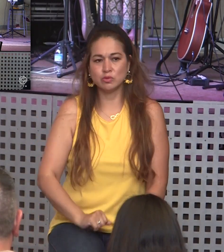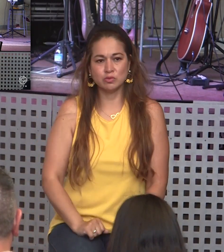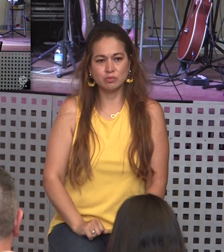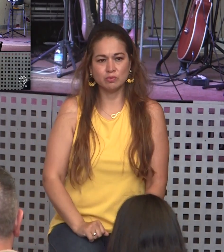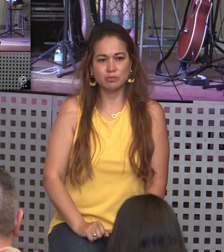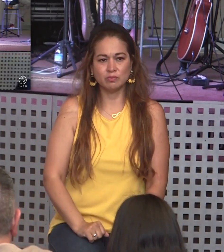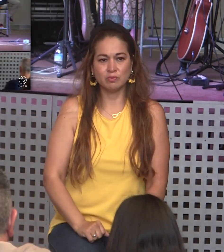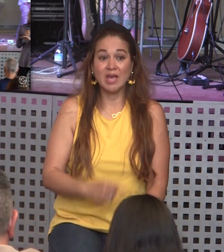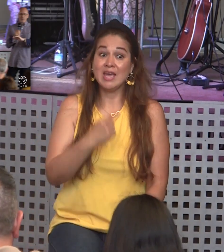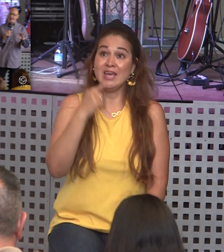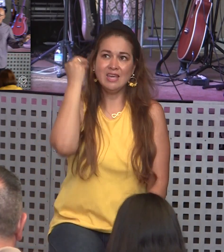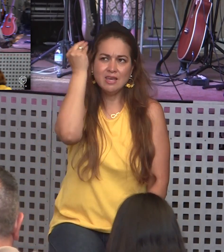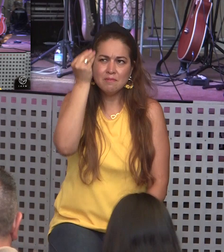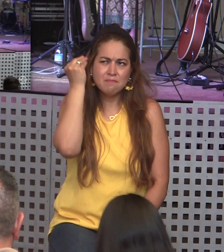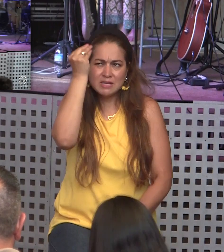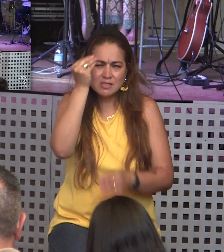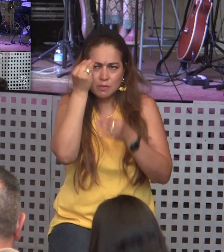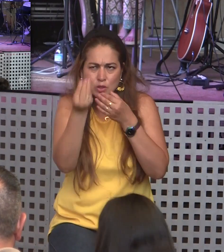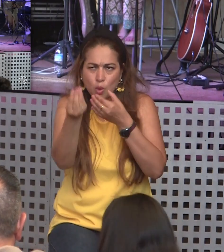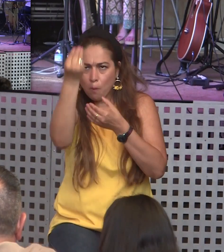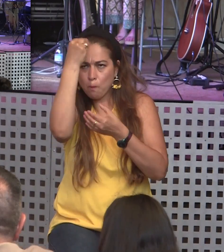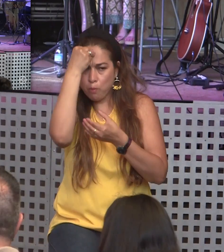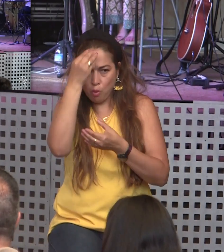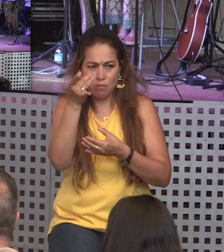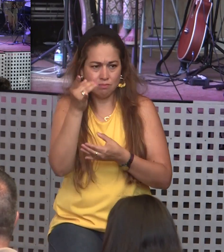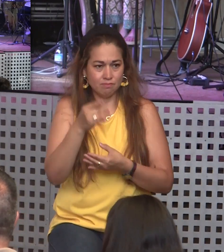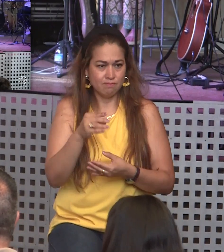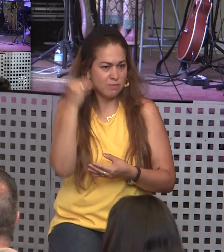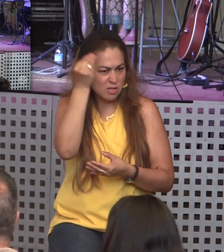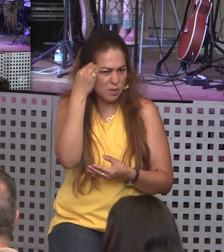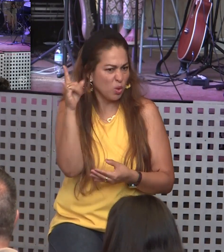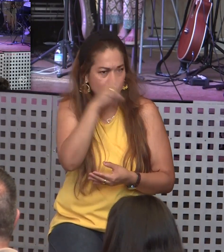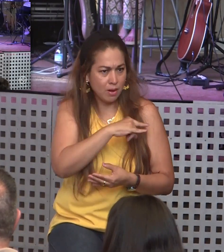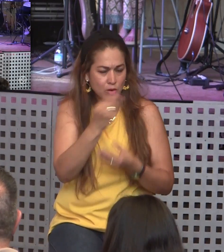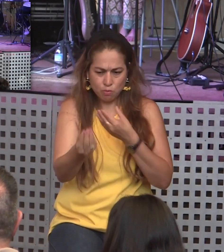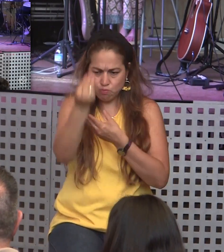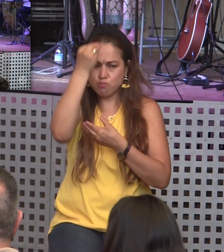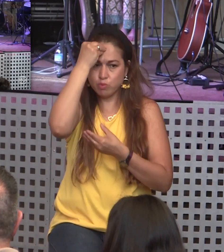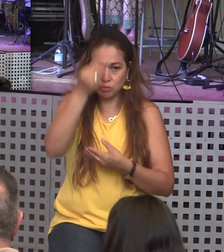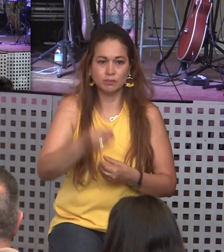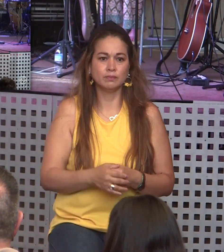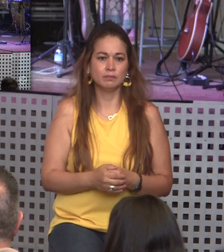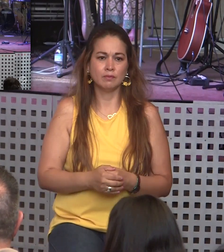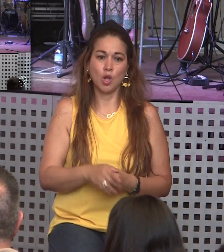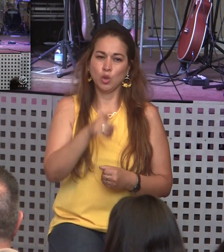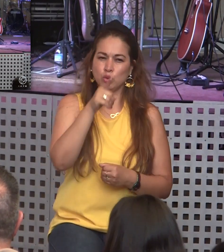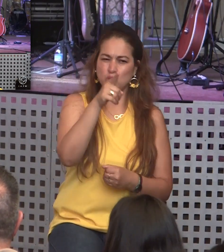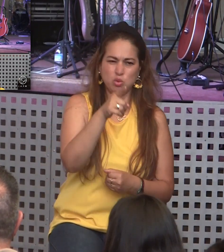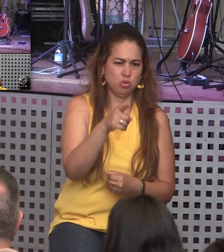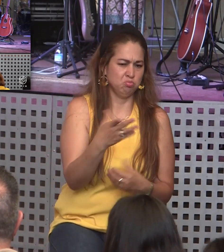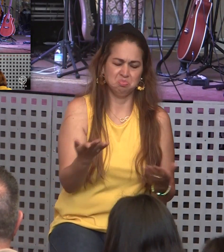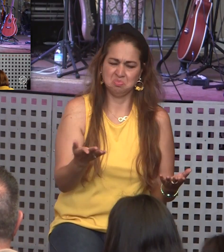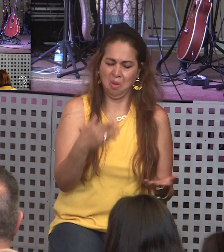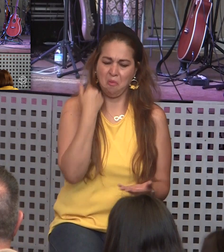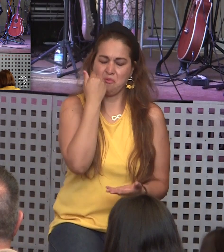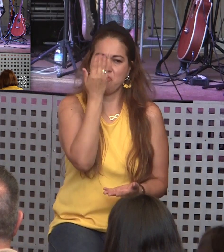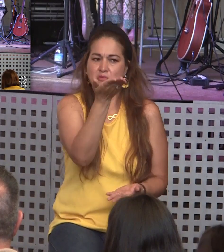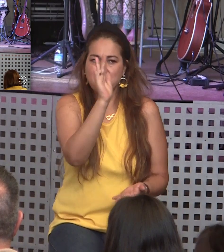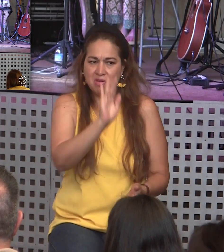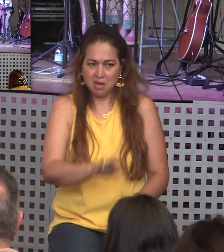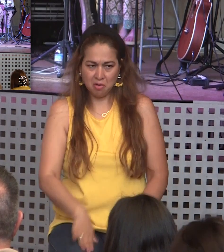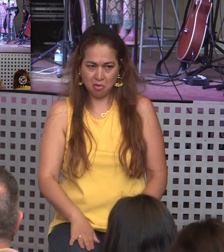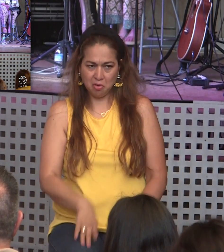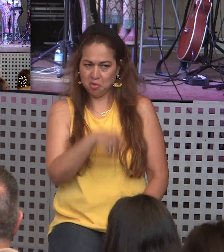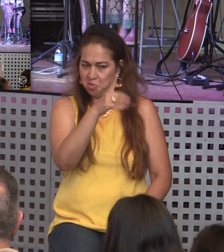no discrimina por nada. Nos vamos a dar cuenta cuando el Espíritu de Dios está obrando en